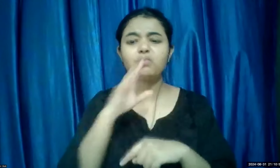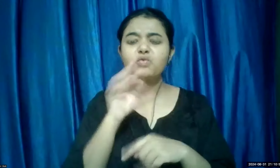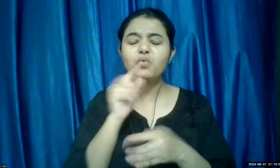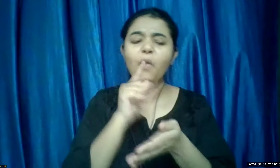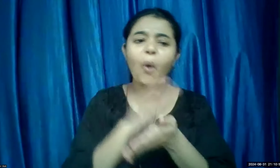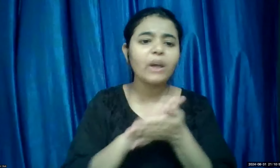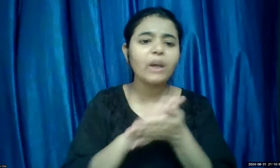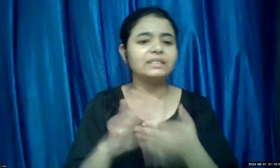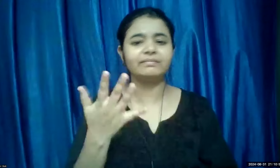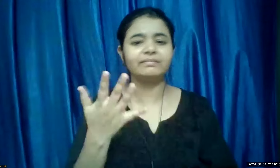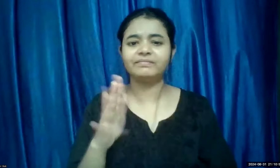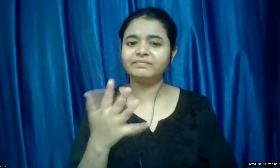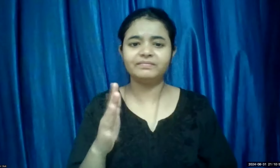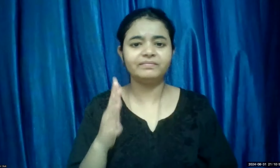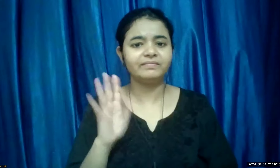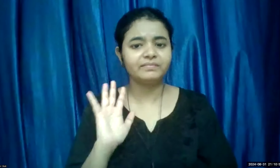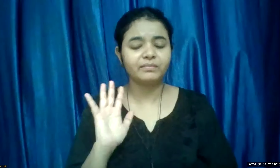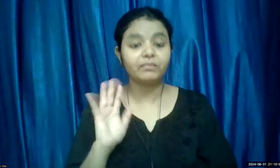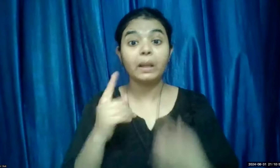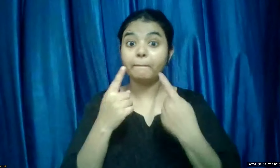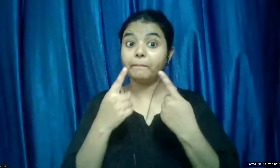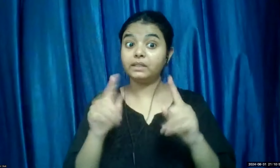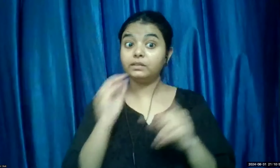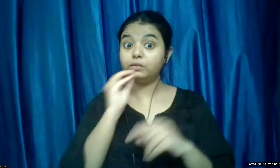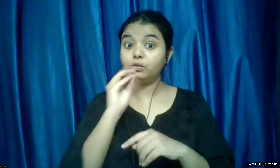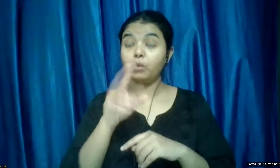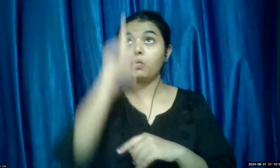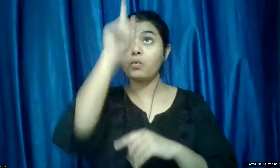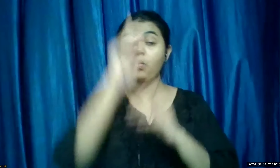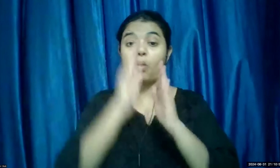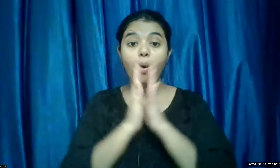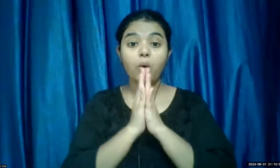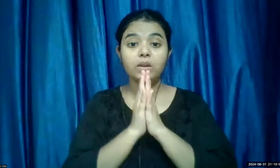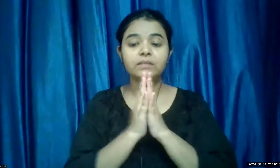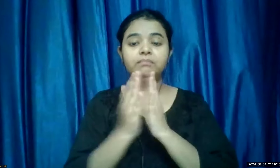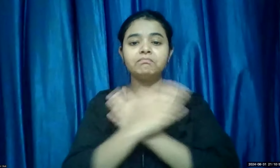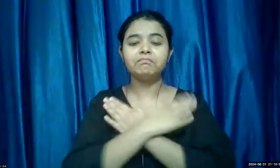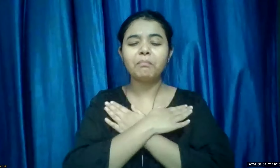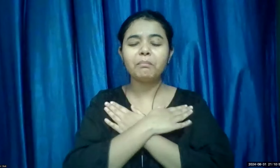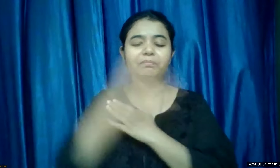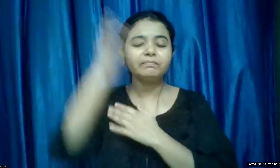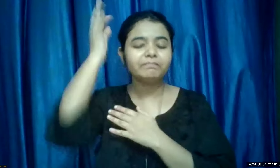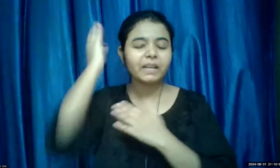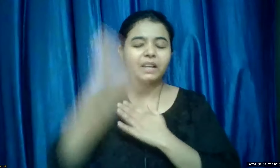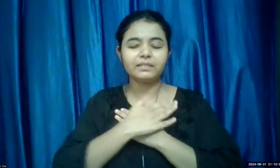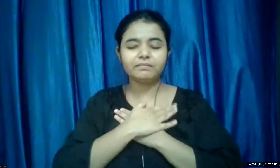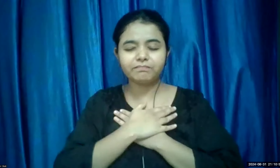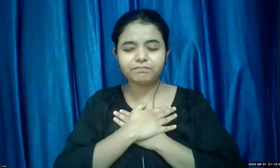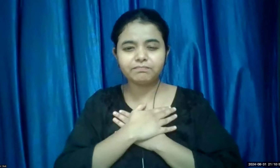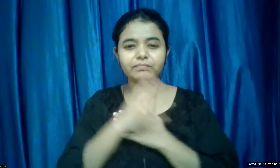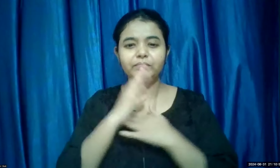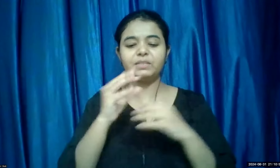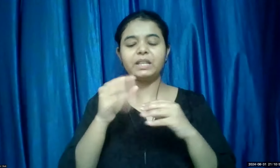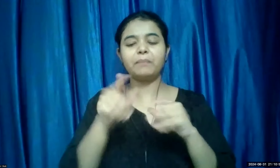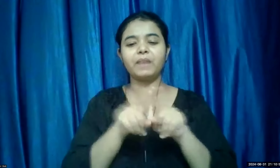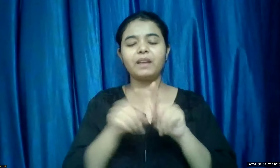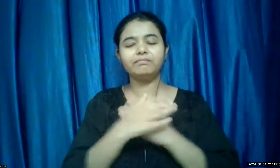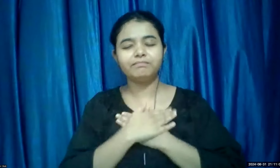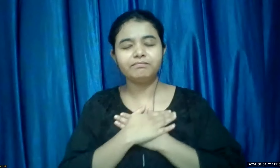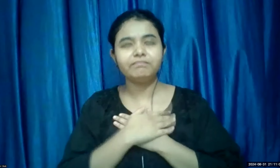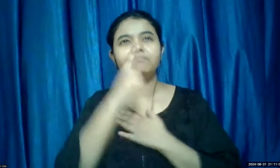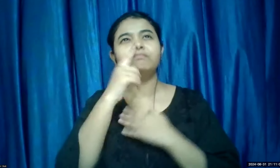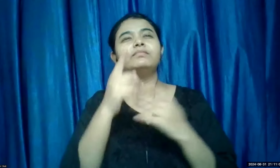लेकिन जो भगवान की भक्ति है वो सभी प्रकार की इच्छाओं से मुक्त है। ऐसा